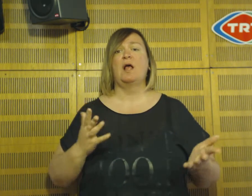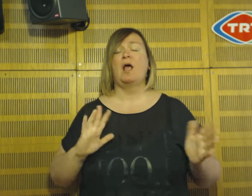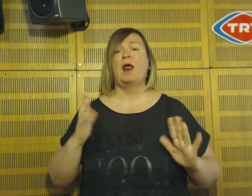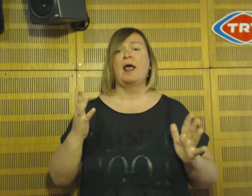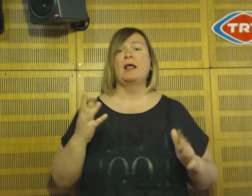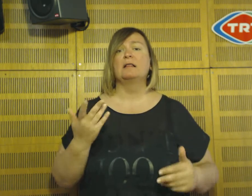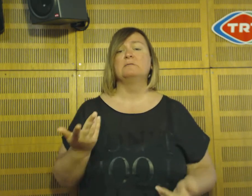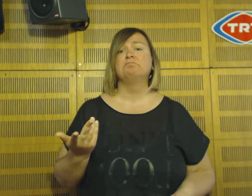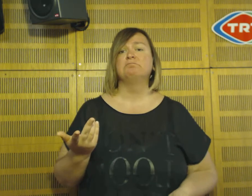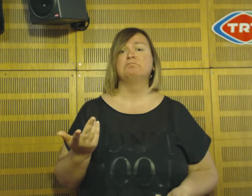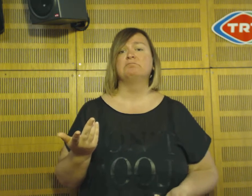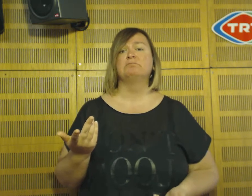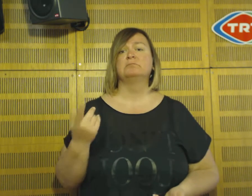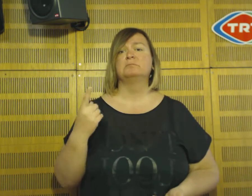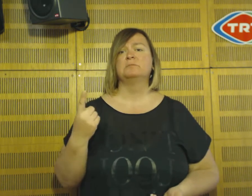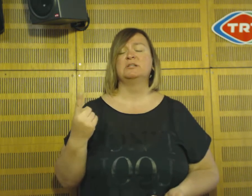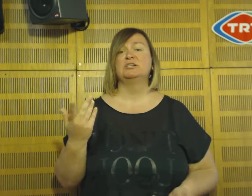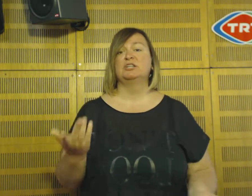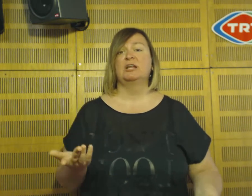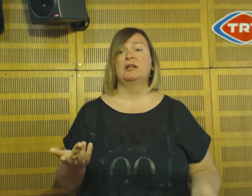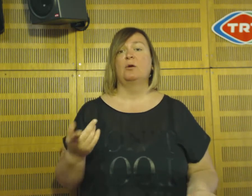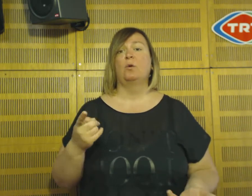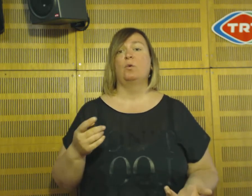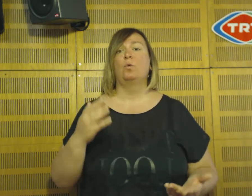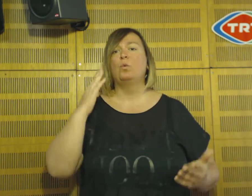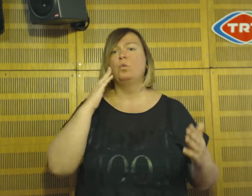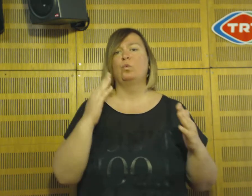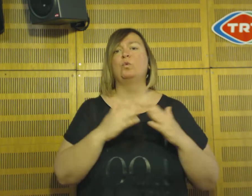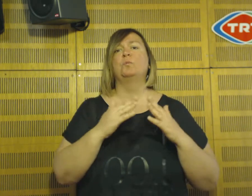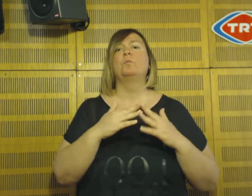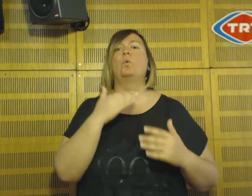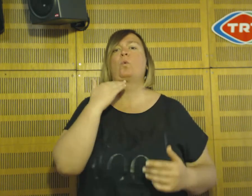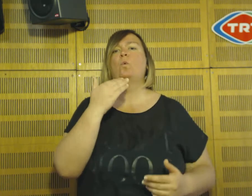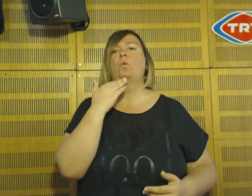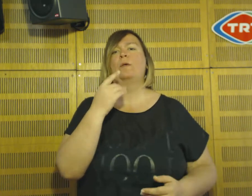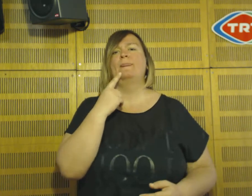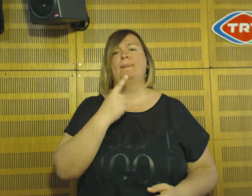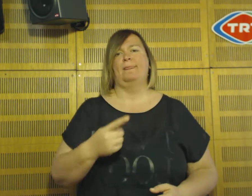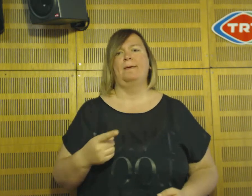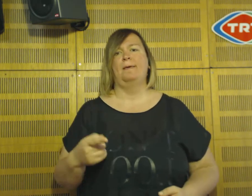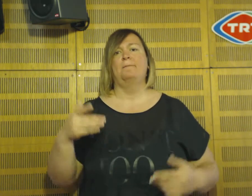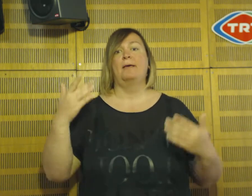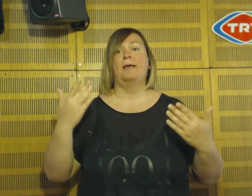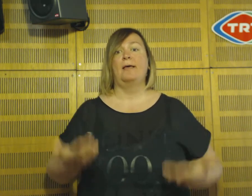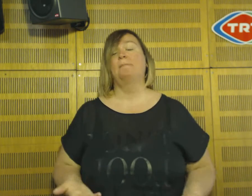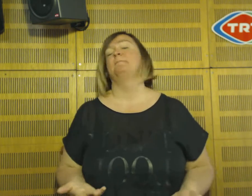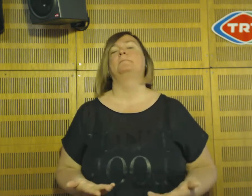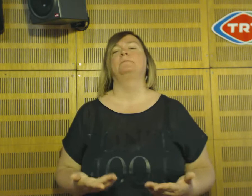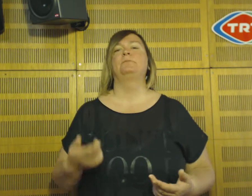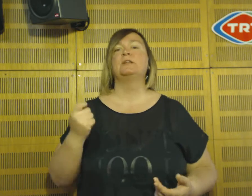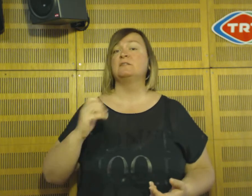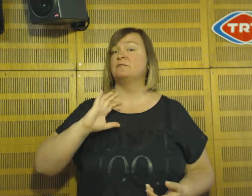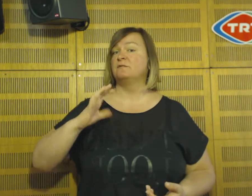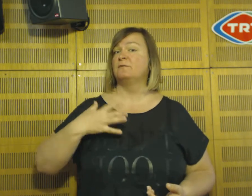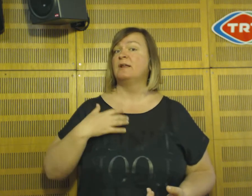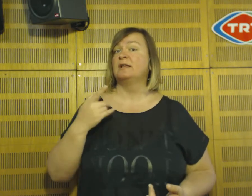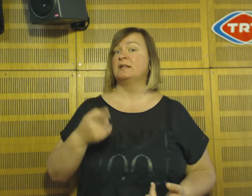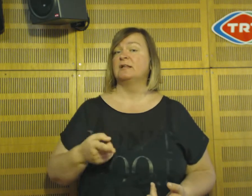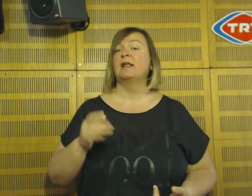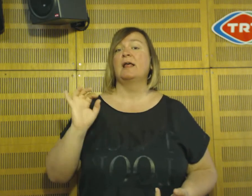aslında bir şekilde oraya uyum sağlanmadığını gösteriyor. Evet. Hem işveren açısından hem de